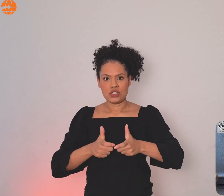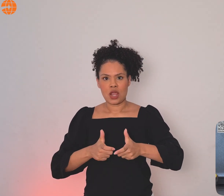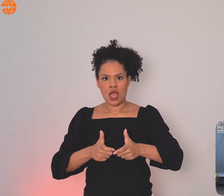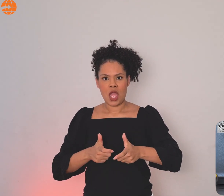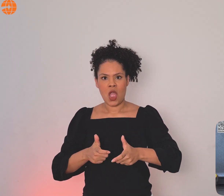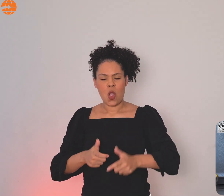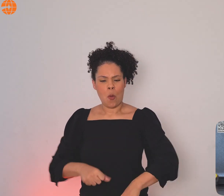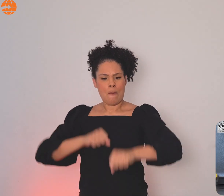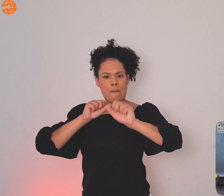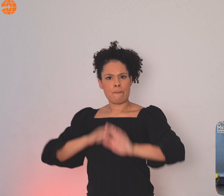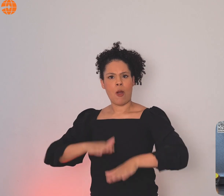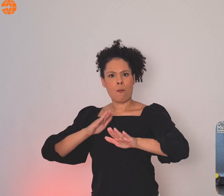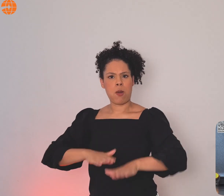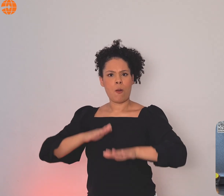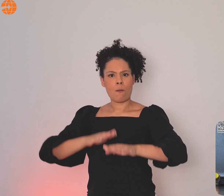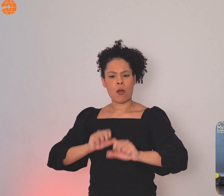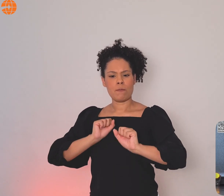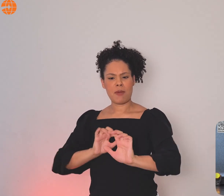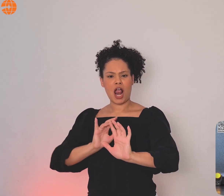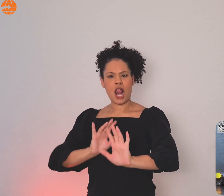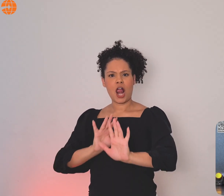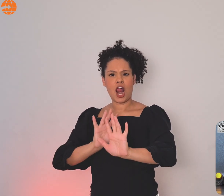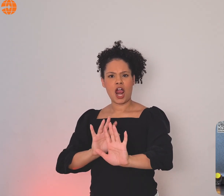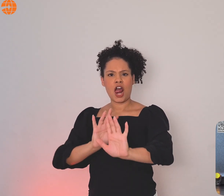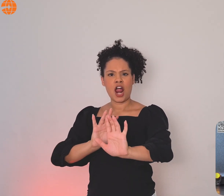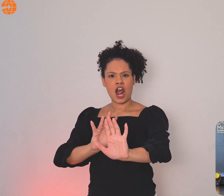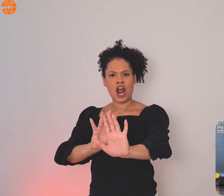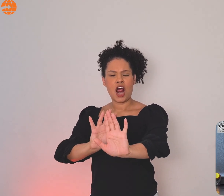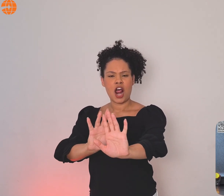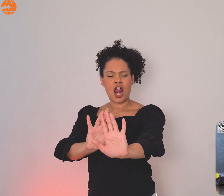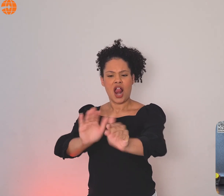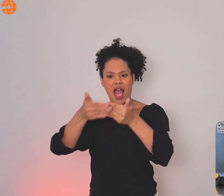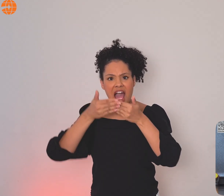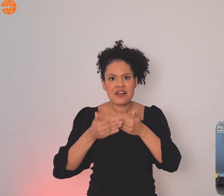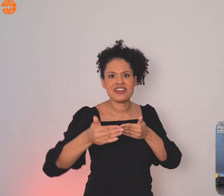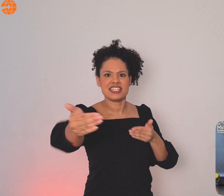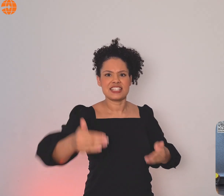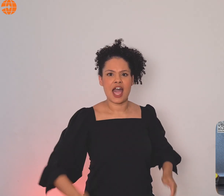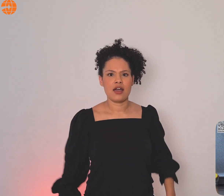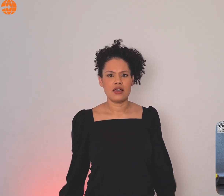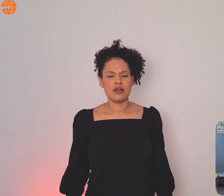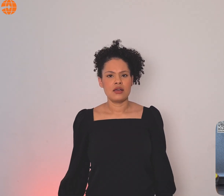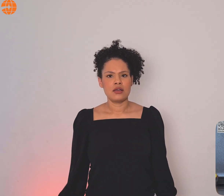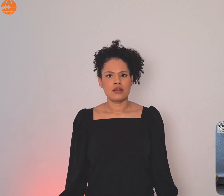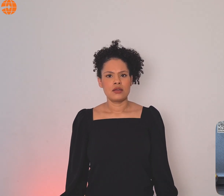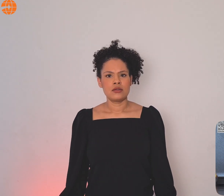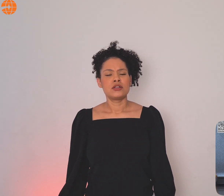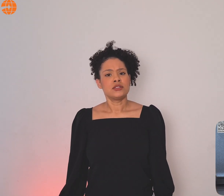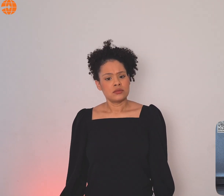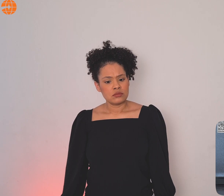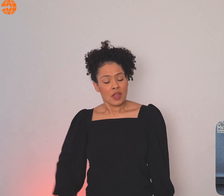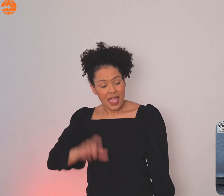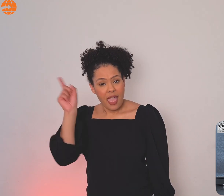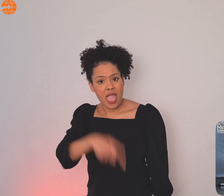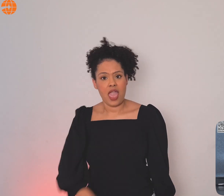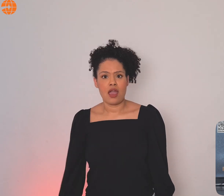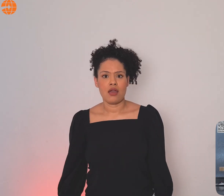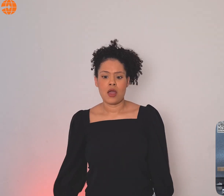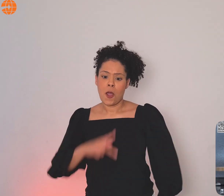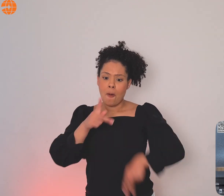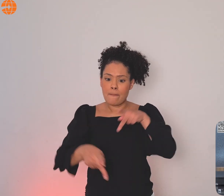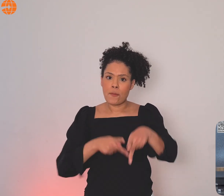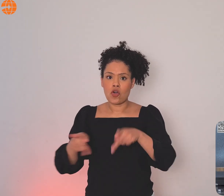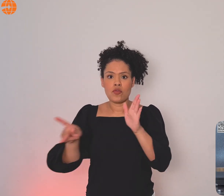que avança. Fica muito claro para mim que avançar é o destino do povo de Deus. Agora